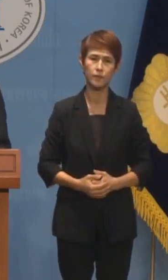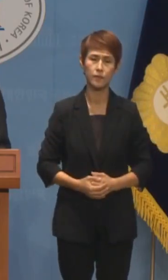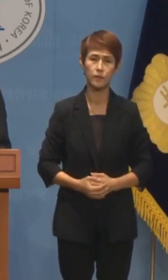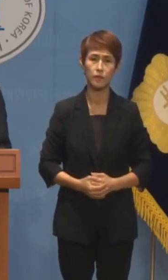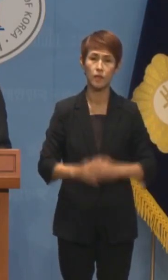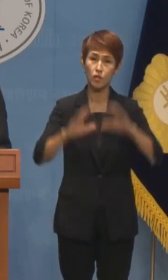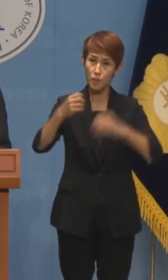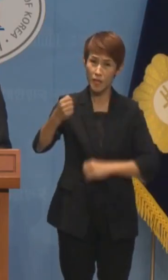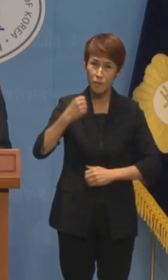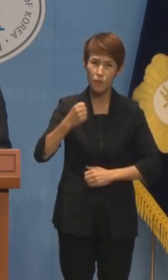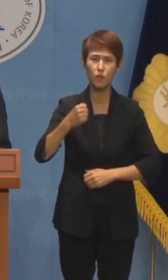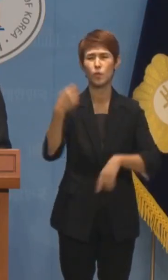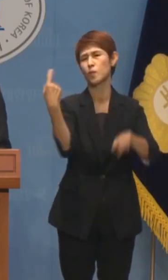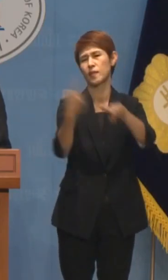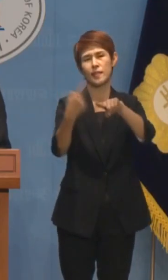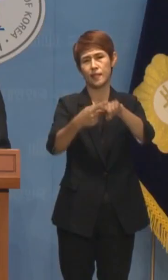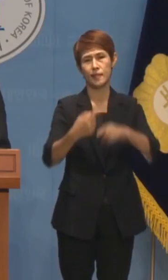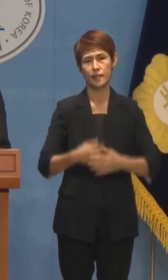국민의힘도 마찬가지입니다.